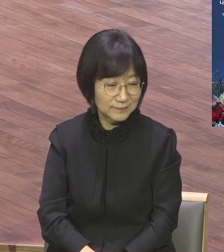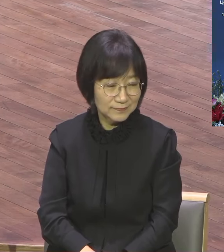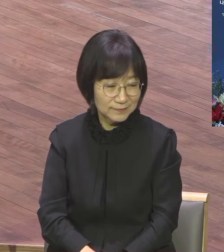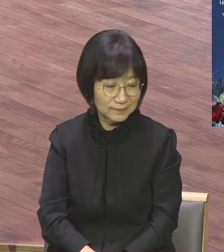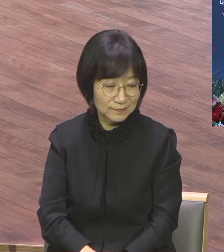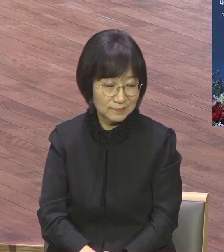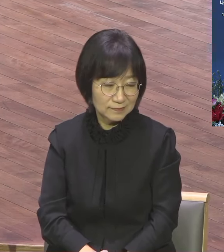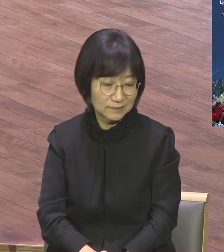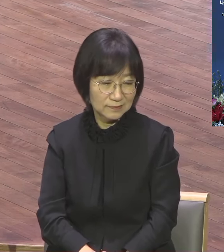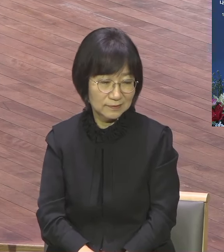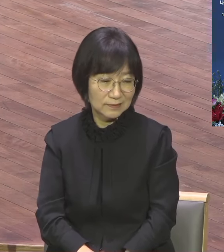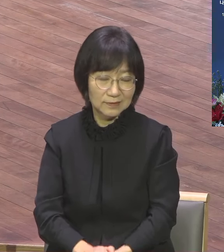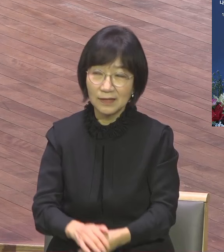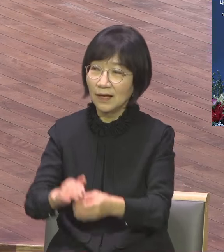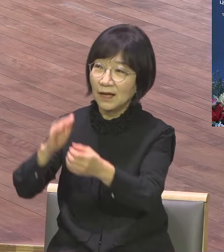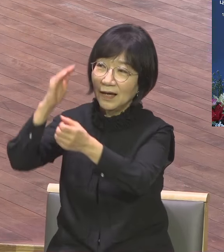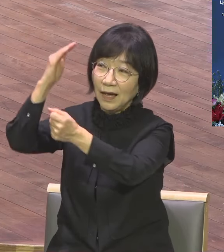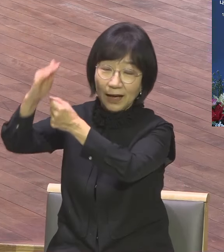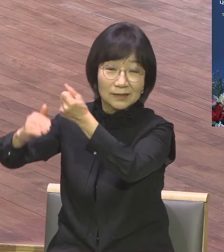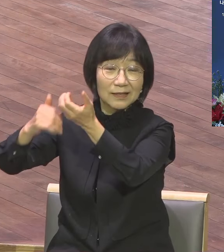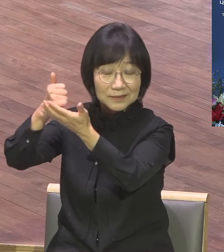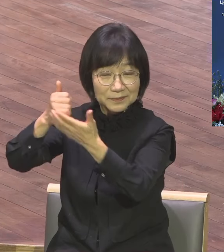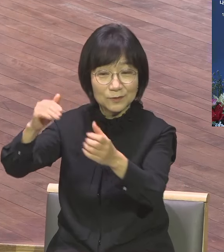하나님이 사랑이기 때문이다.